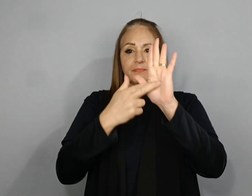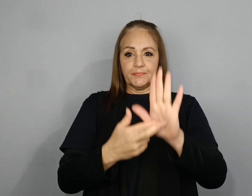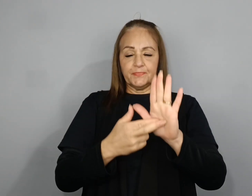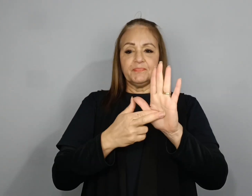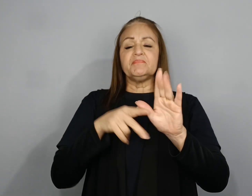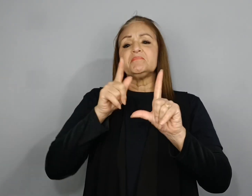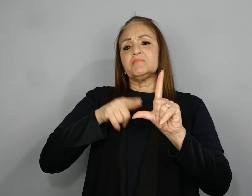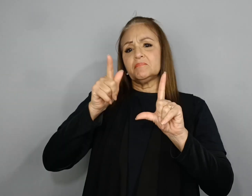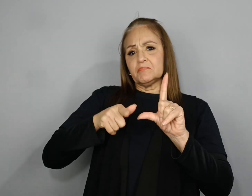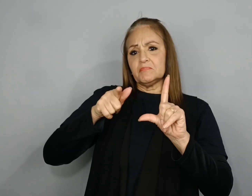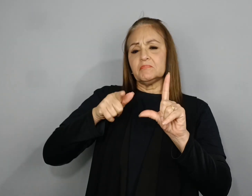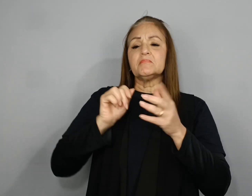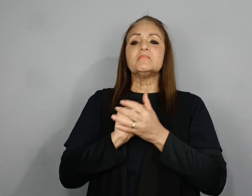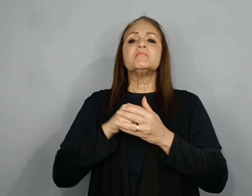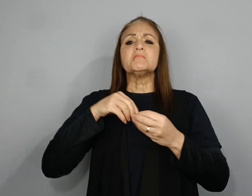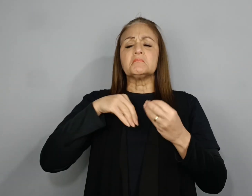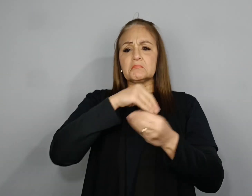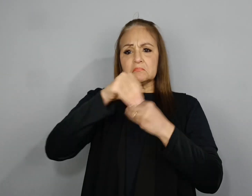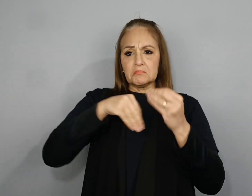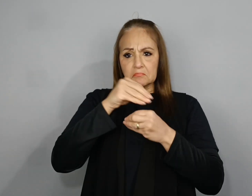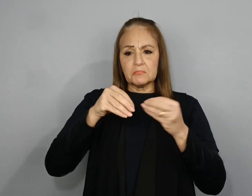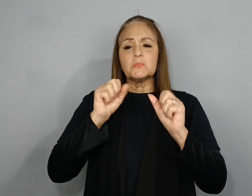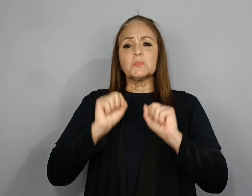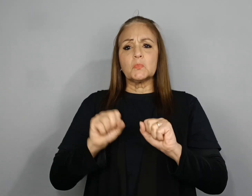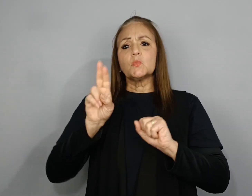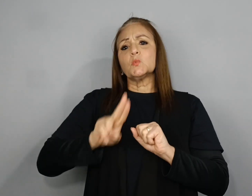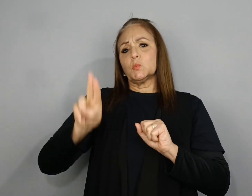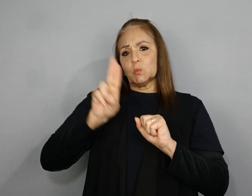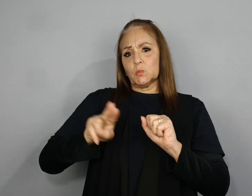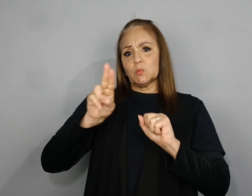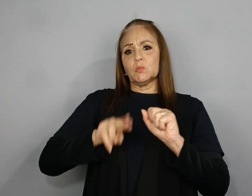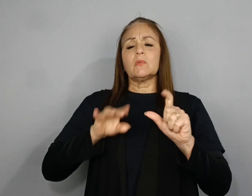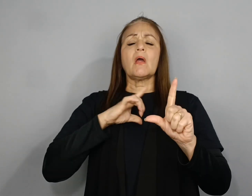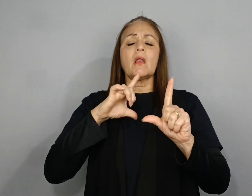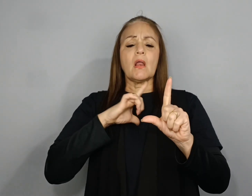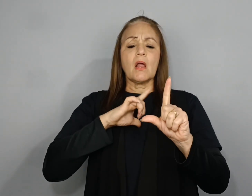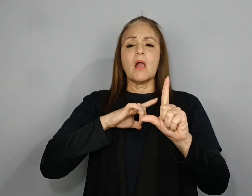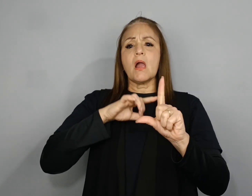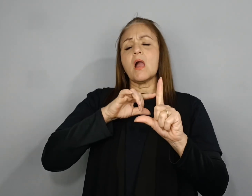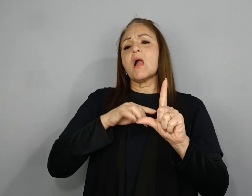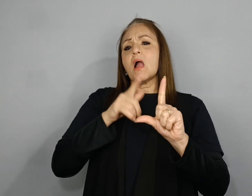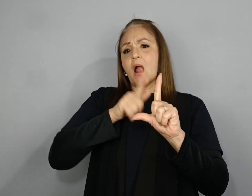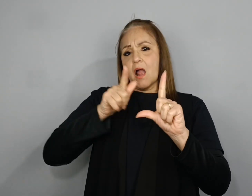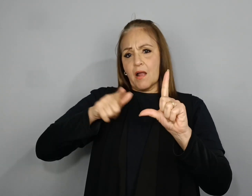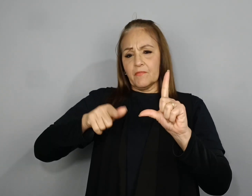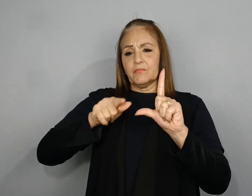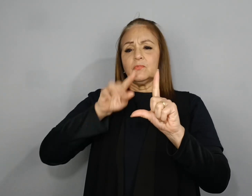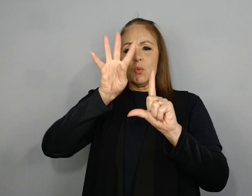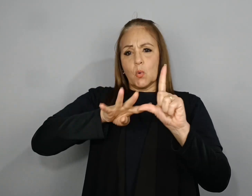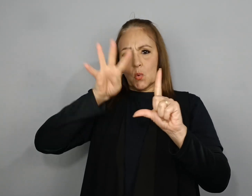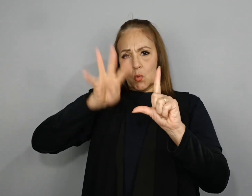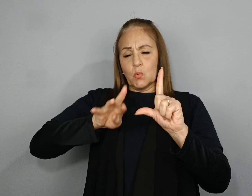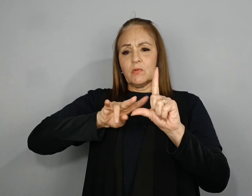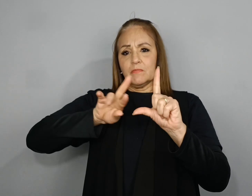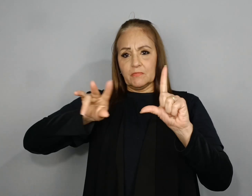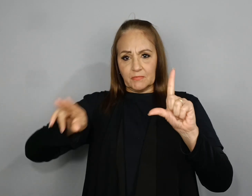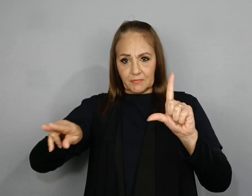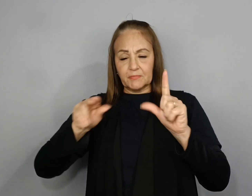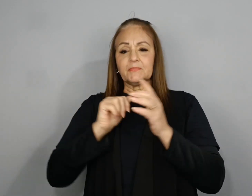podemos utilizar um gráfico de colunas múltiplas. Os dados da tabela 1.5 estão representados